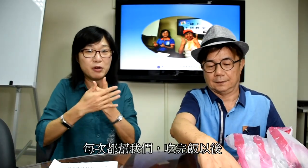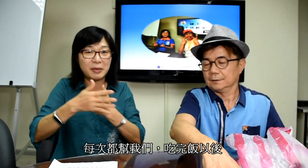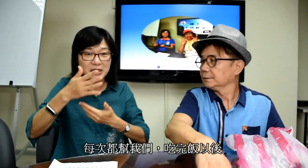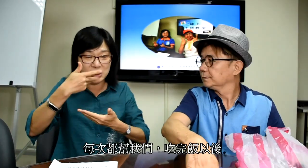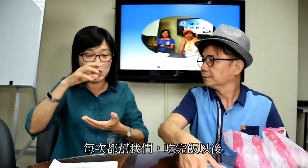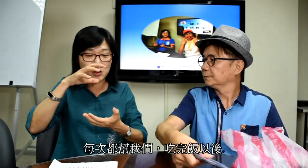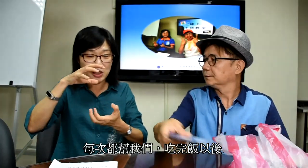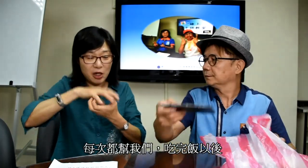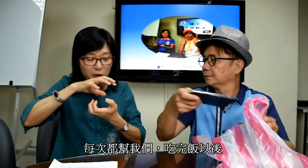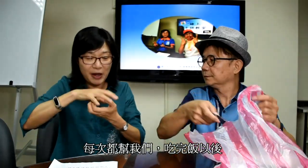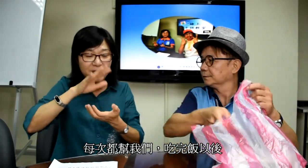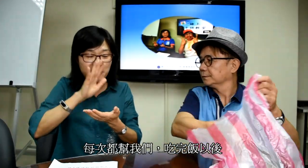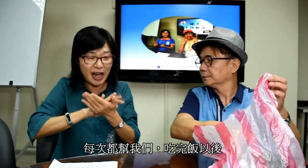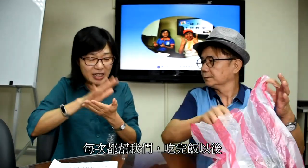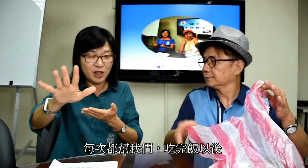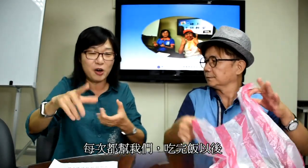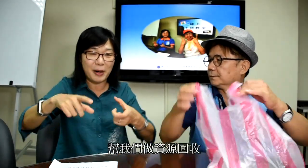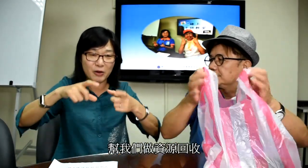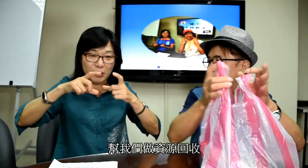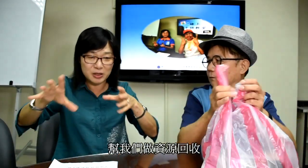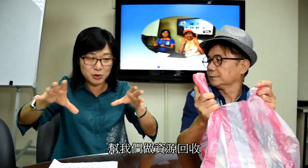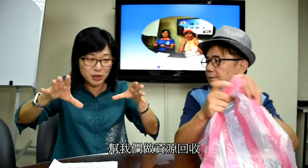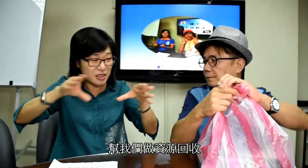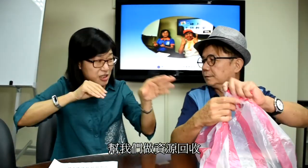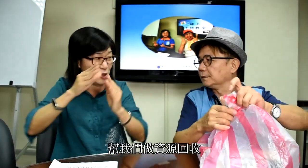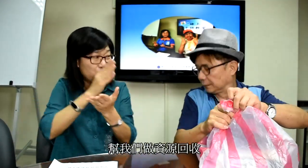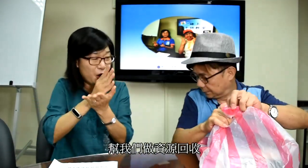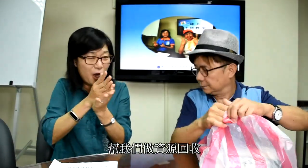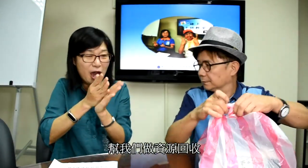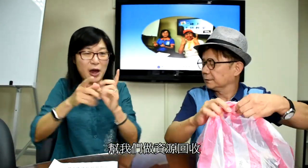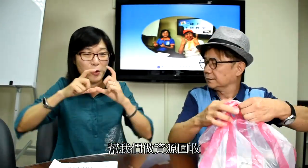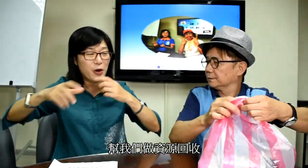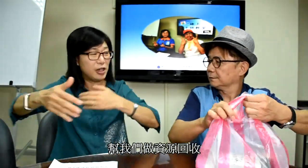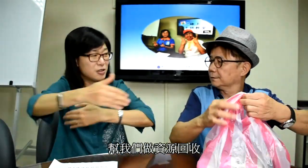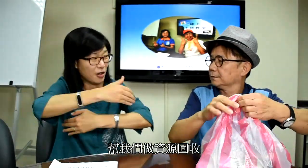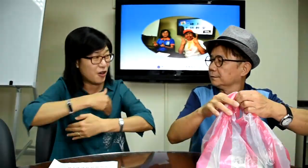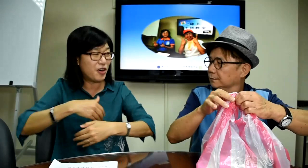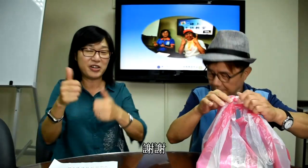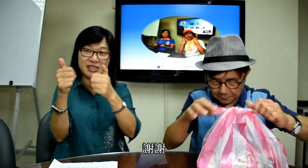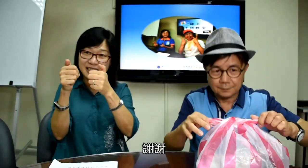们吃完饭以后帮我们做资源回收哦，谢谢